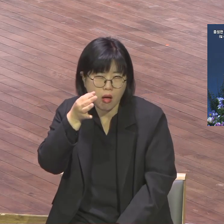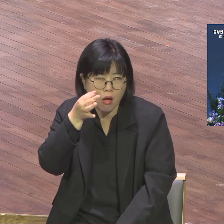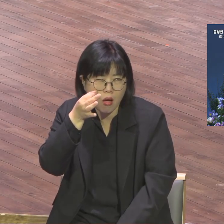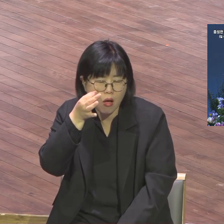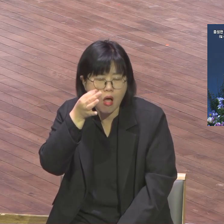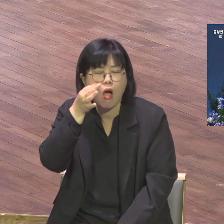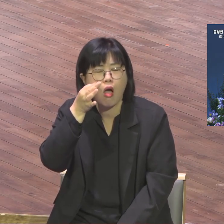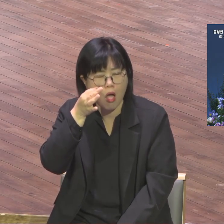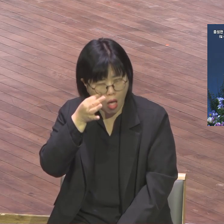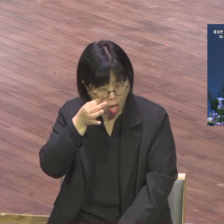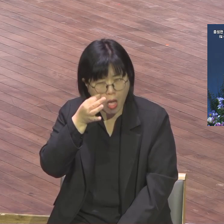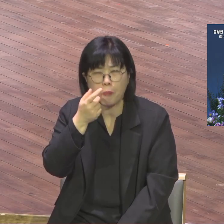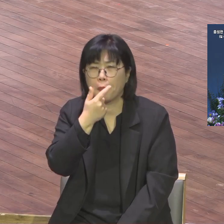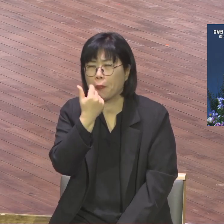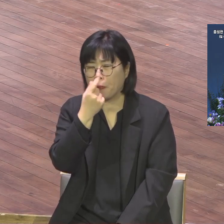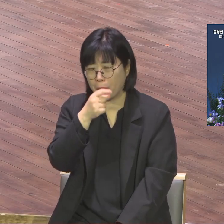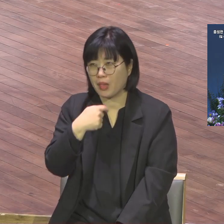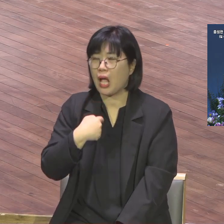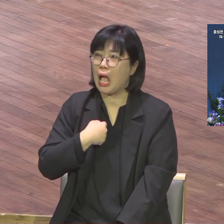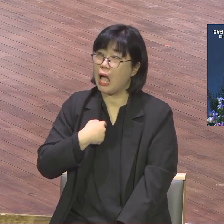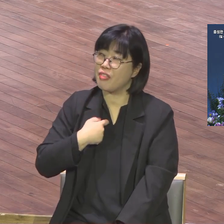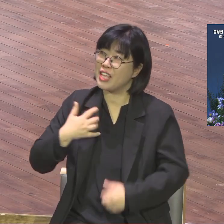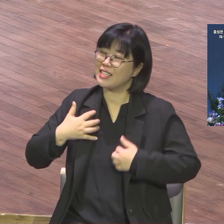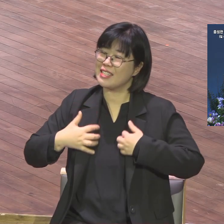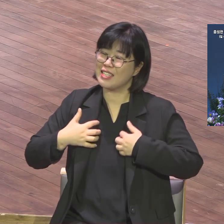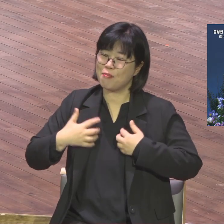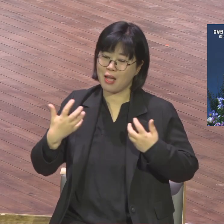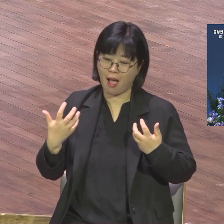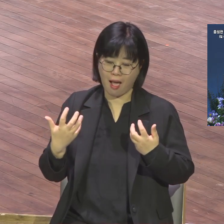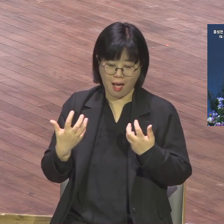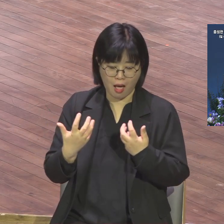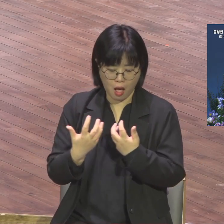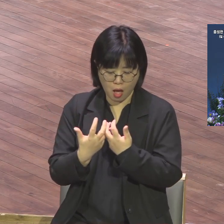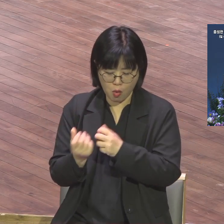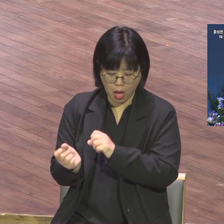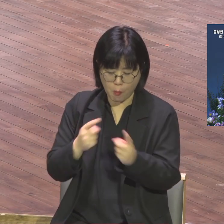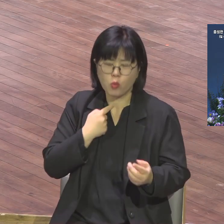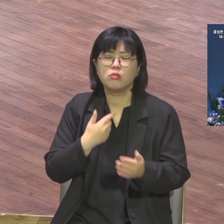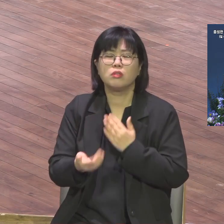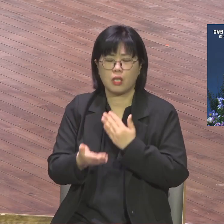이것이 내 삶 속에 가득 차는 삶으로 회복되는 것이